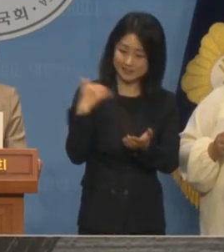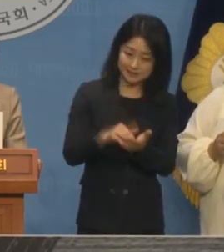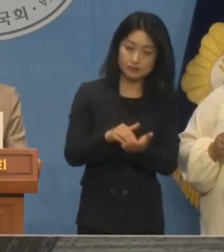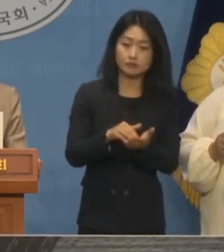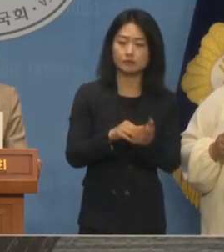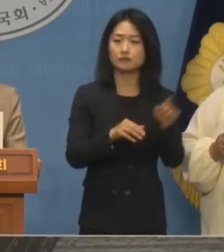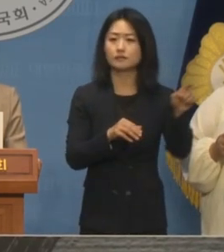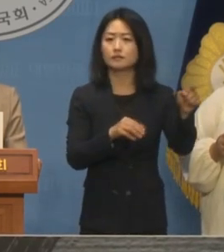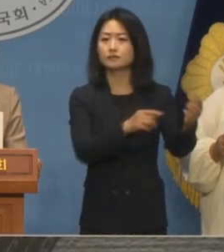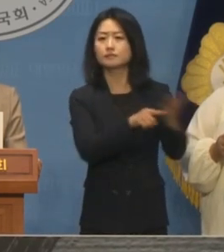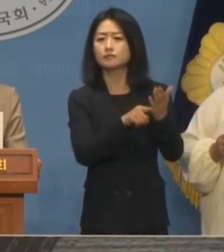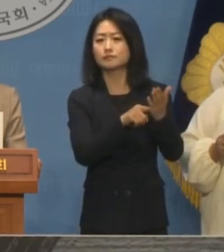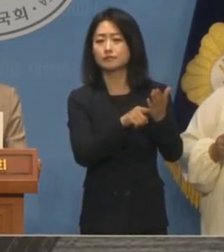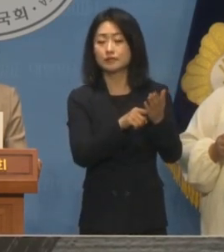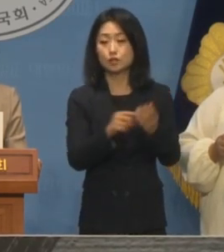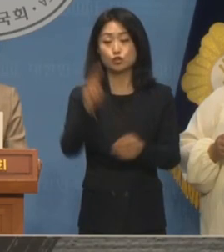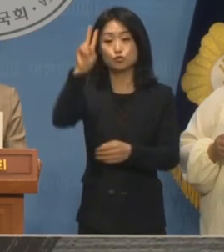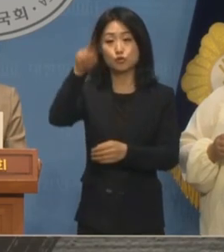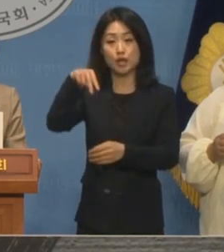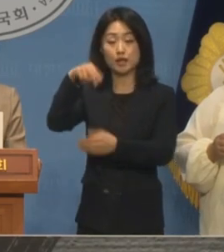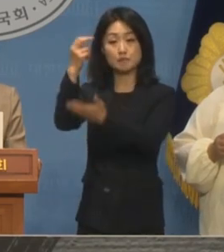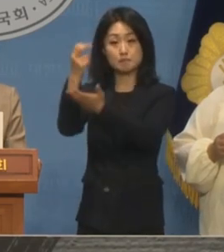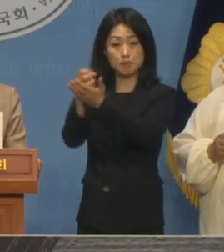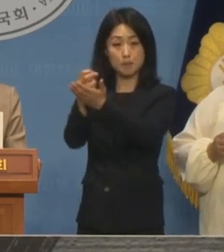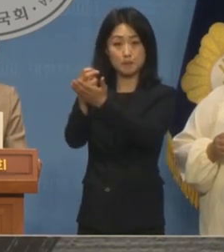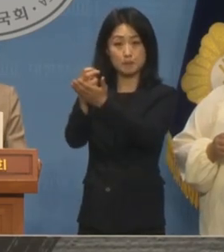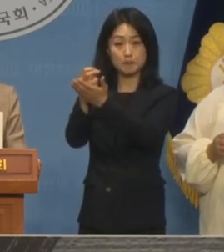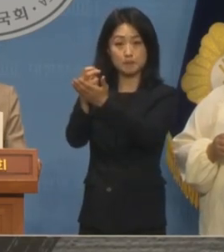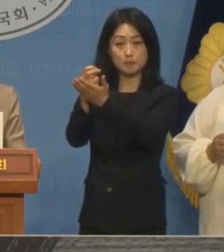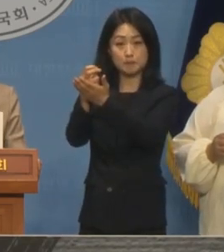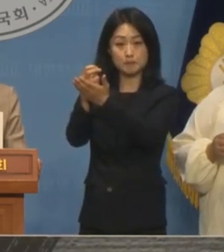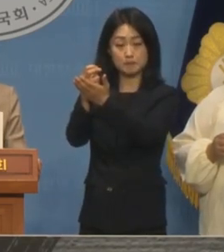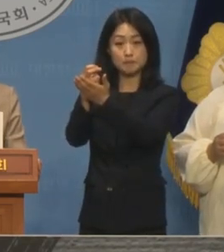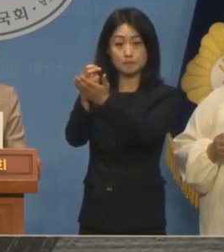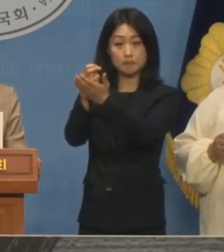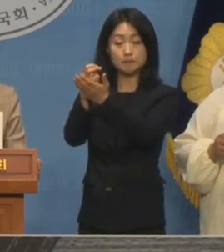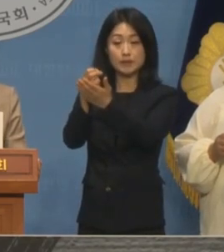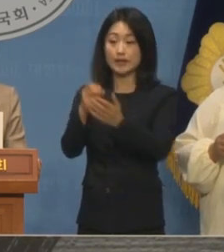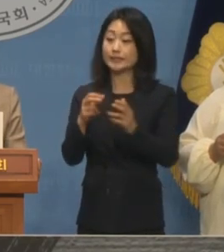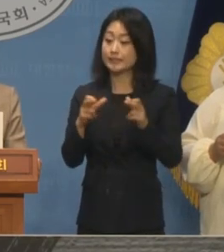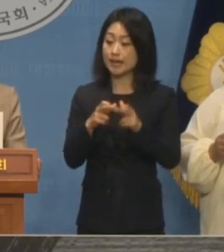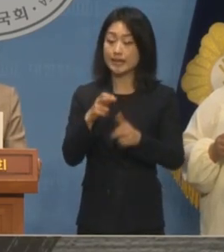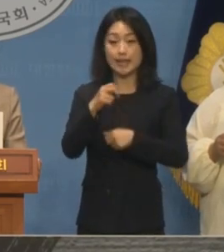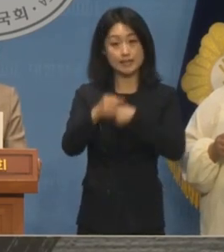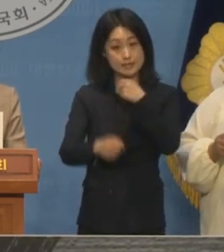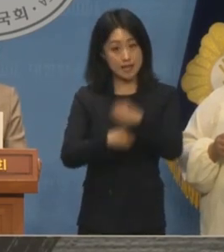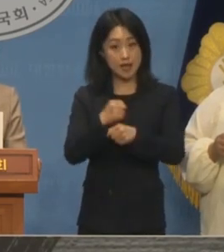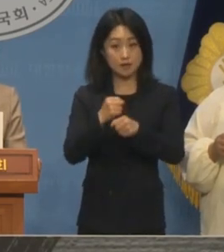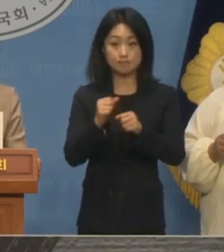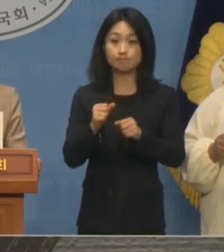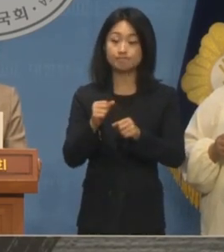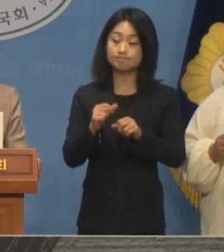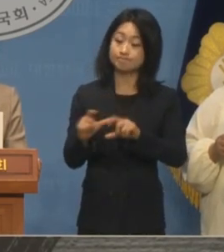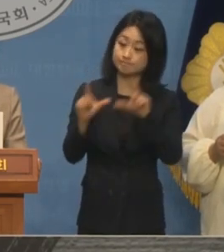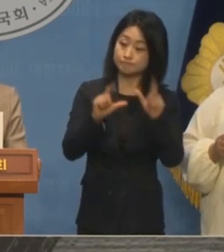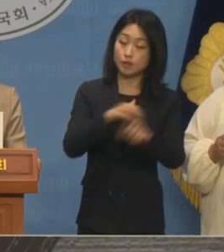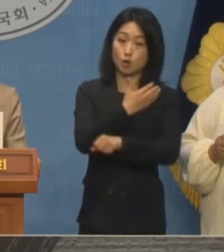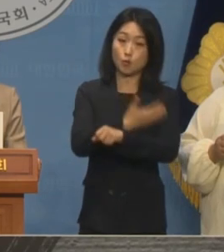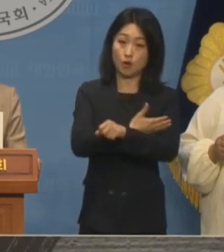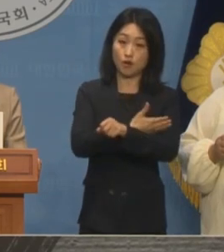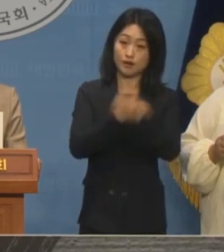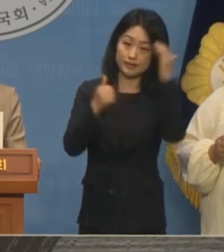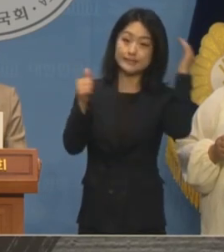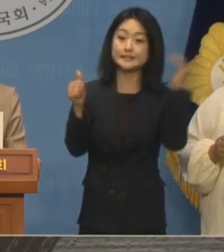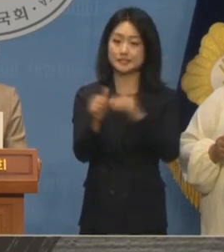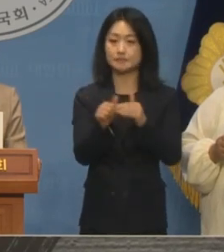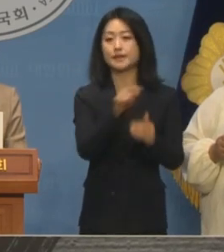명백히 유엔 장애인 권리 협약에 기반한 장애인의 자립생활 권리를 침해하는